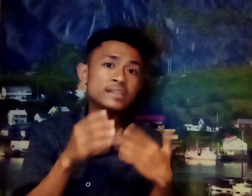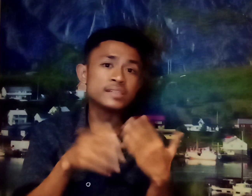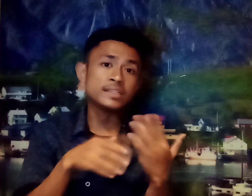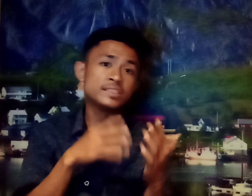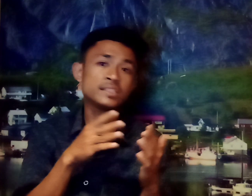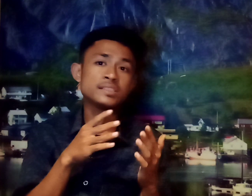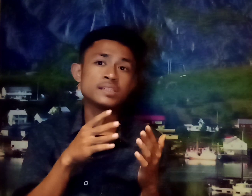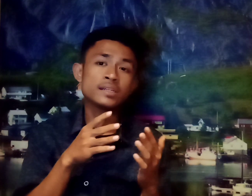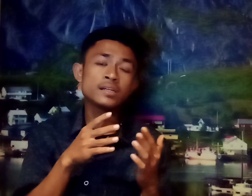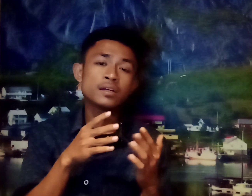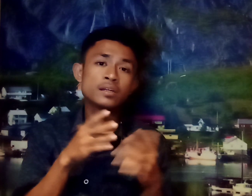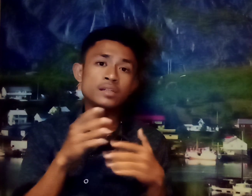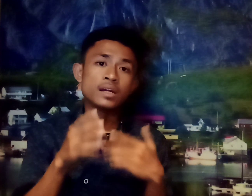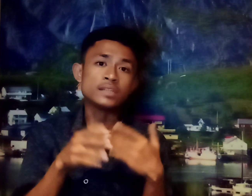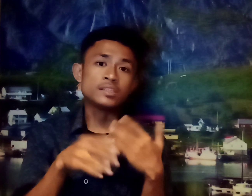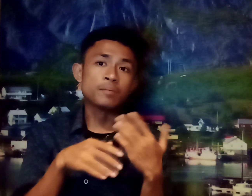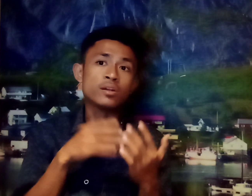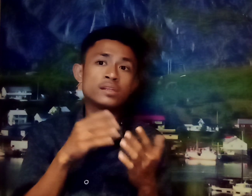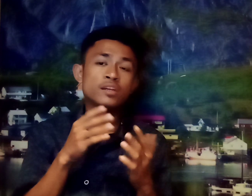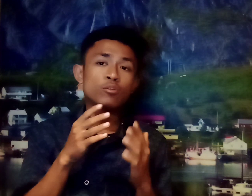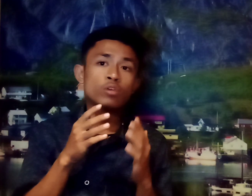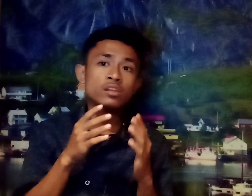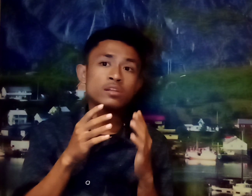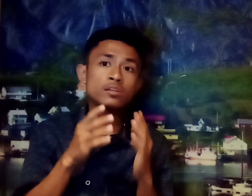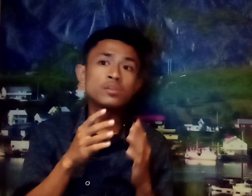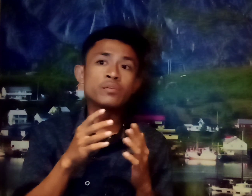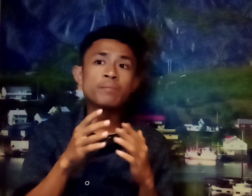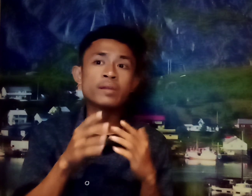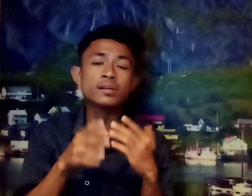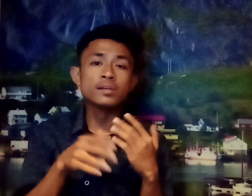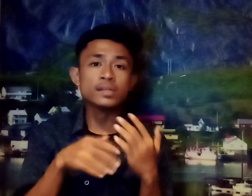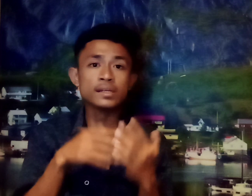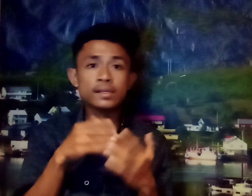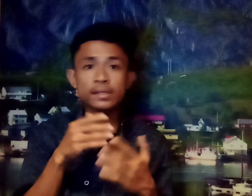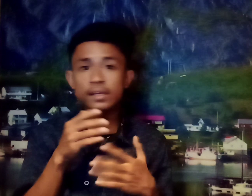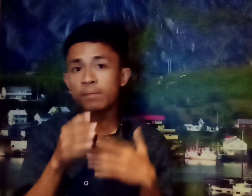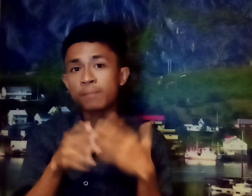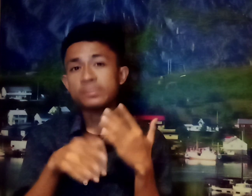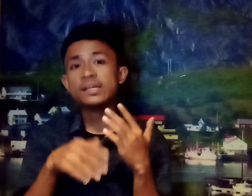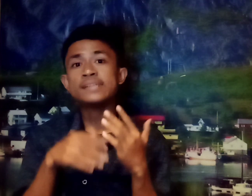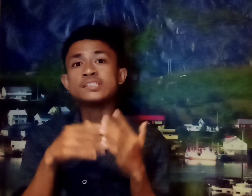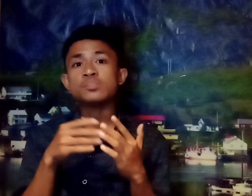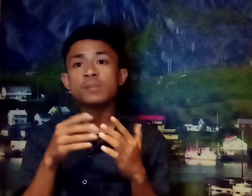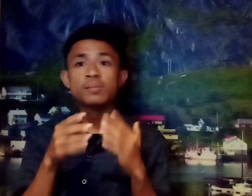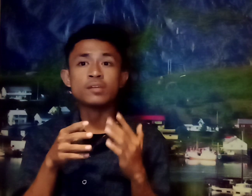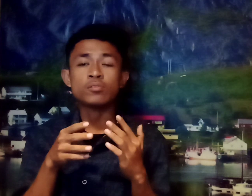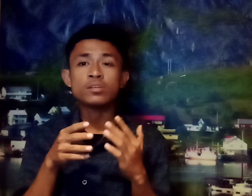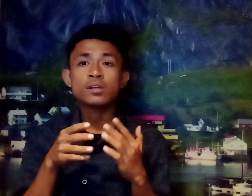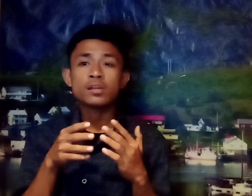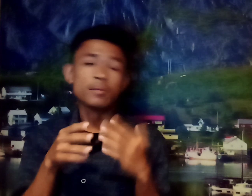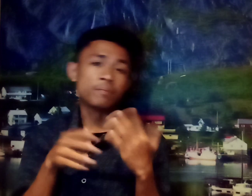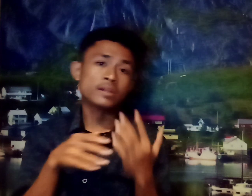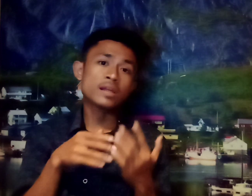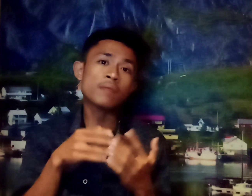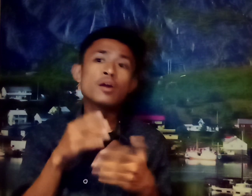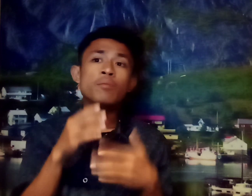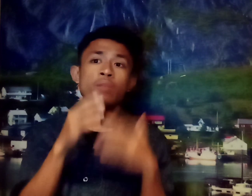segi ciri-ciri. Nah, ciri penelitian kuantitatif dapat dilihat pada penjelasan sebagai berikut. Yang pertama,